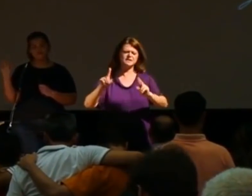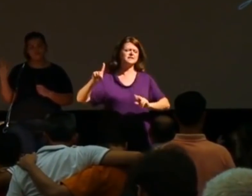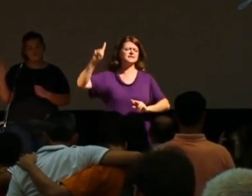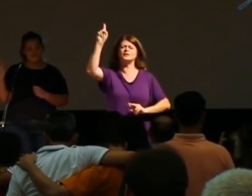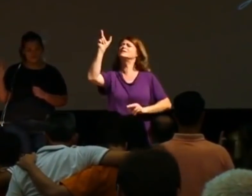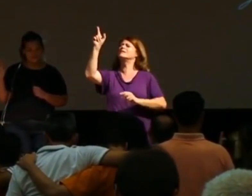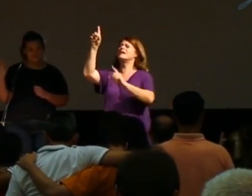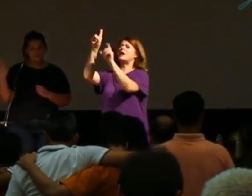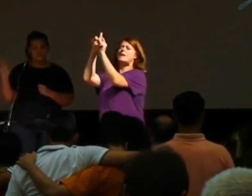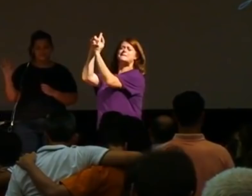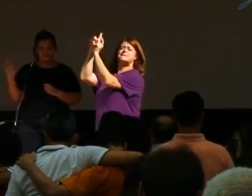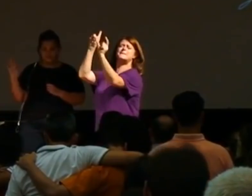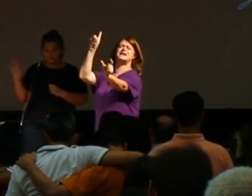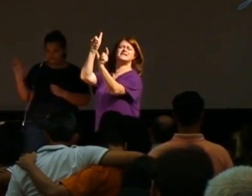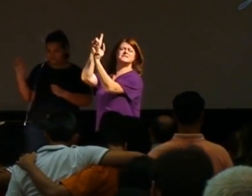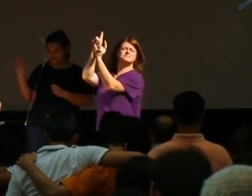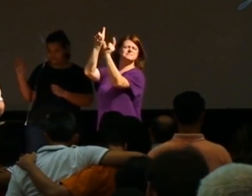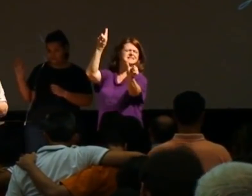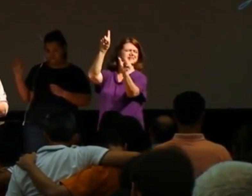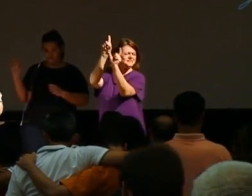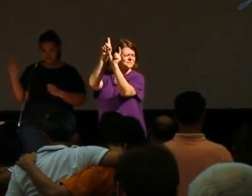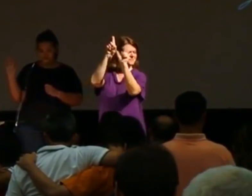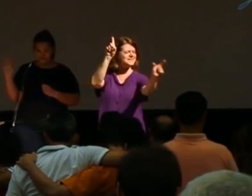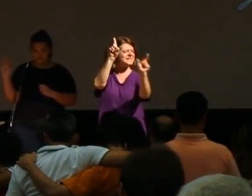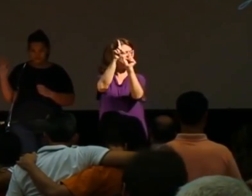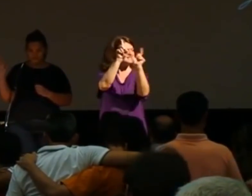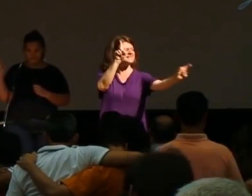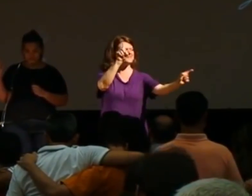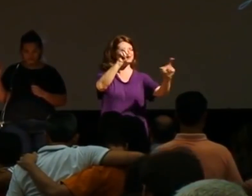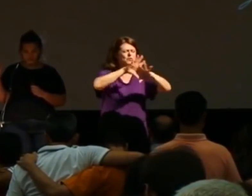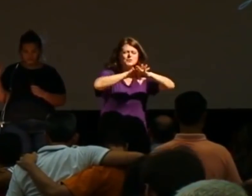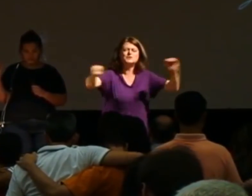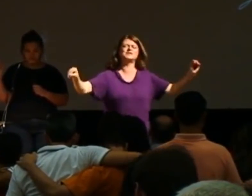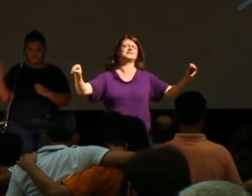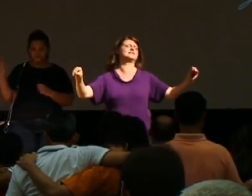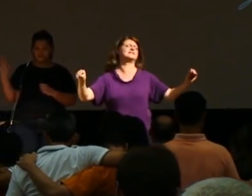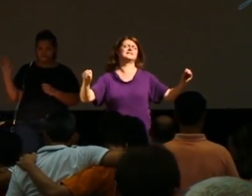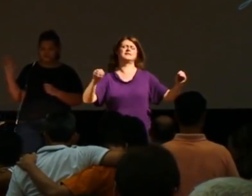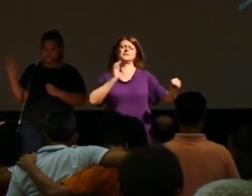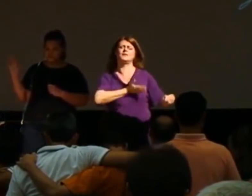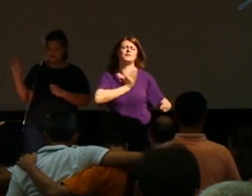Efatá ao ouvido daqueles que nós amamos e